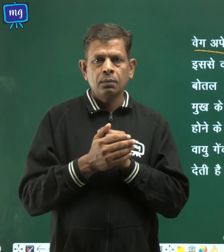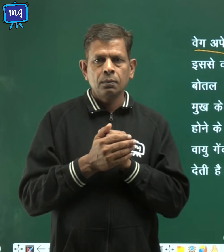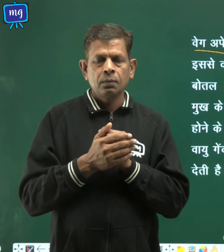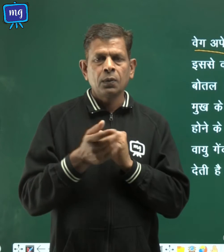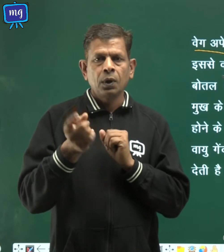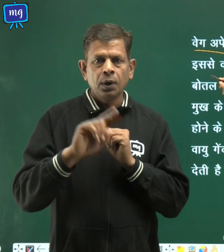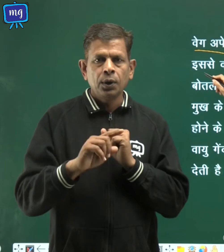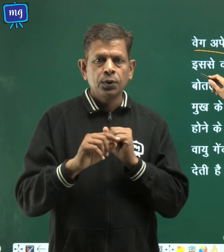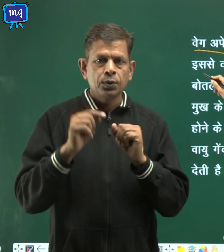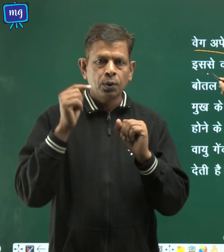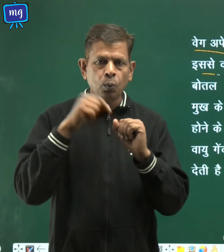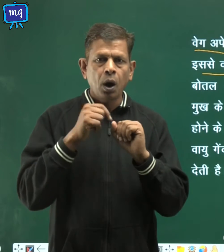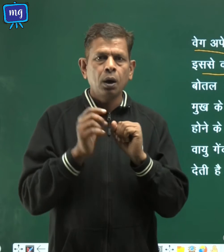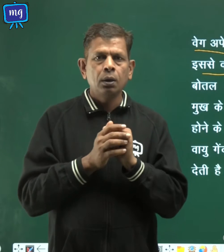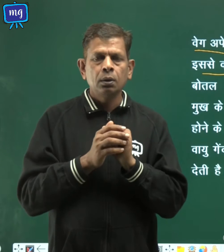इससे वहां